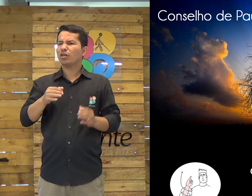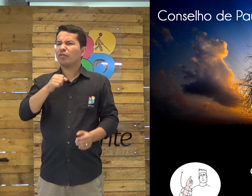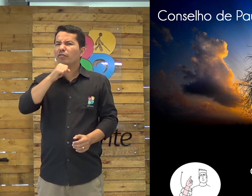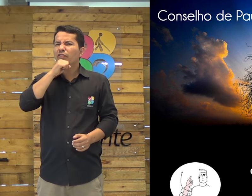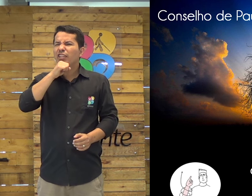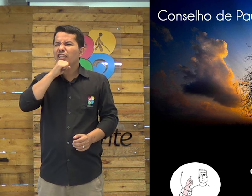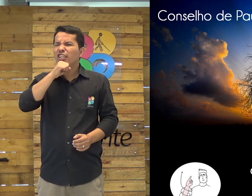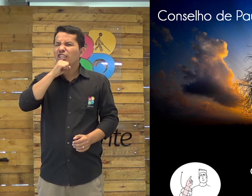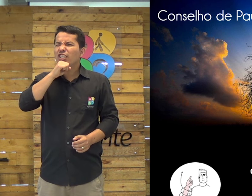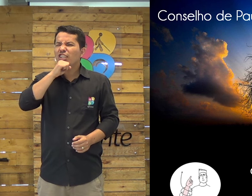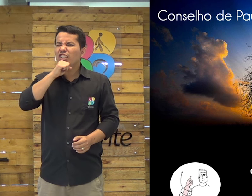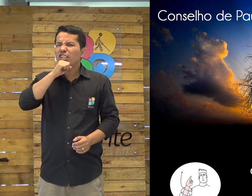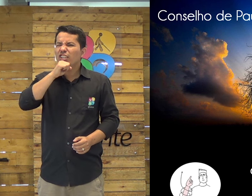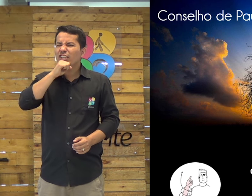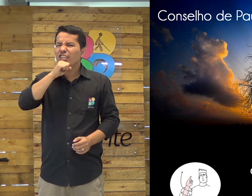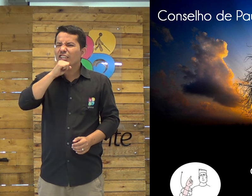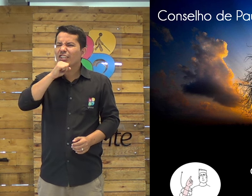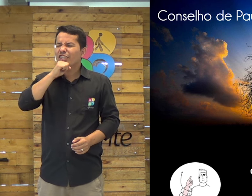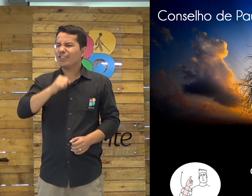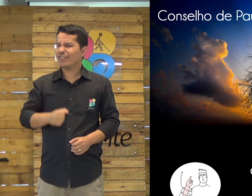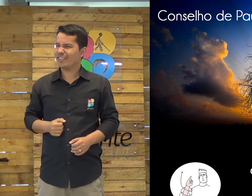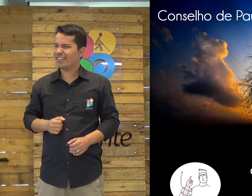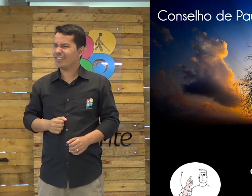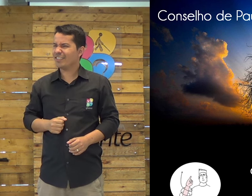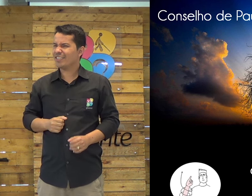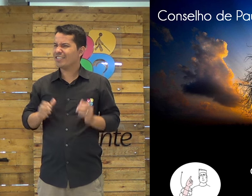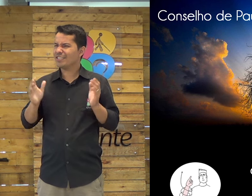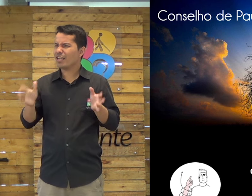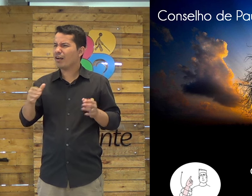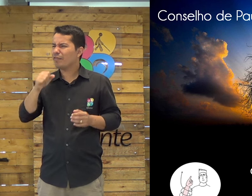Não sei se você sabe, mas Paulo estava bem